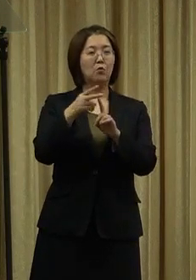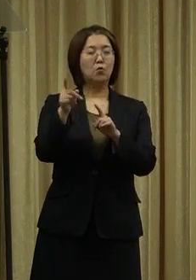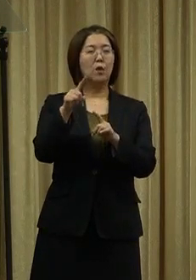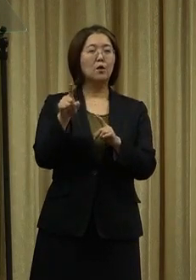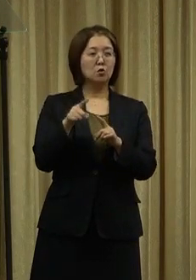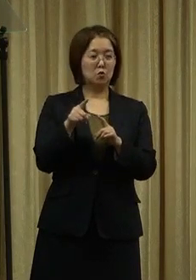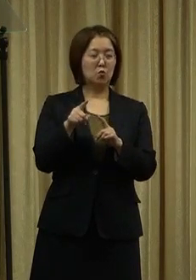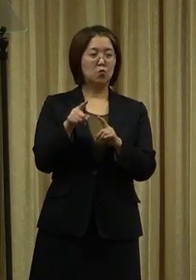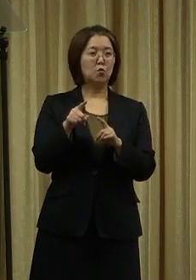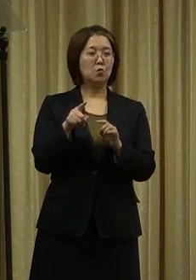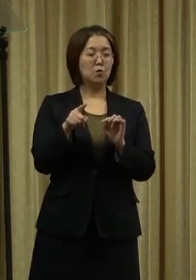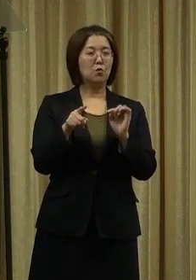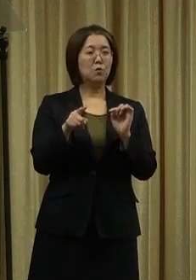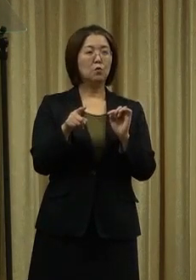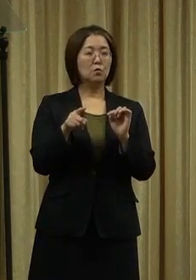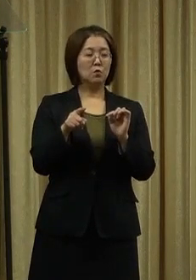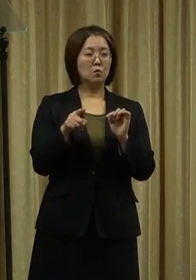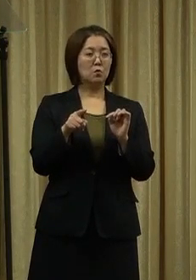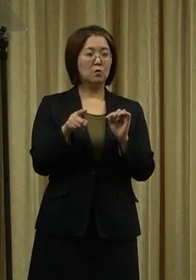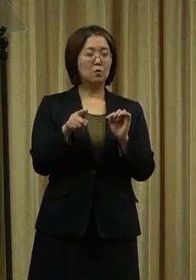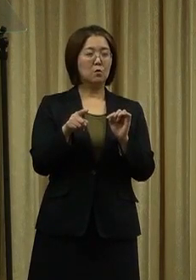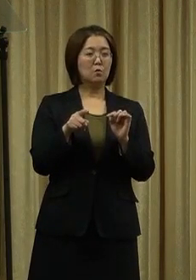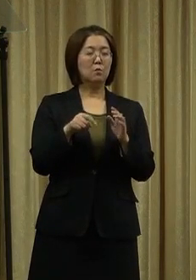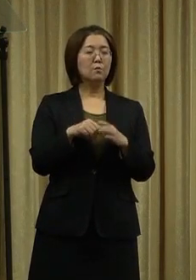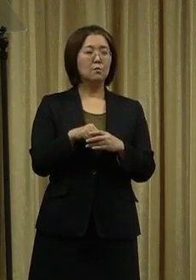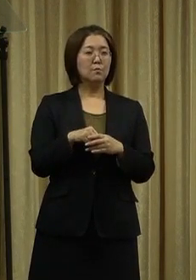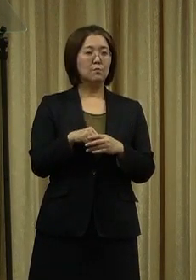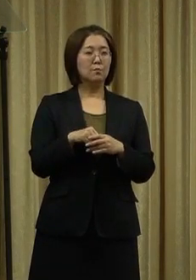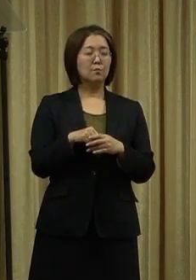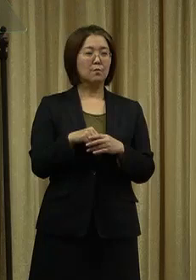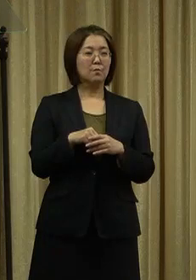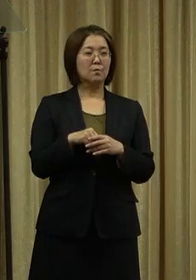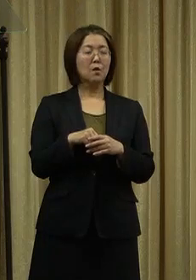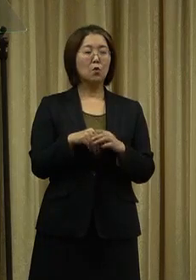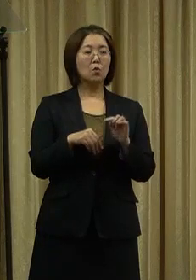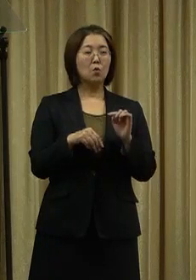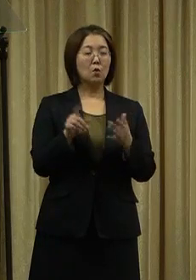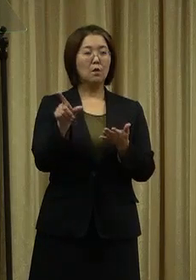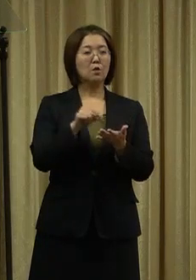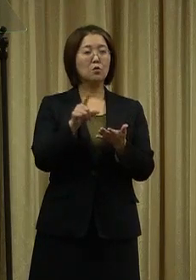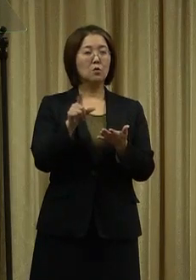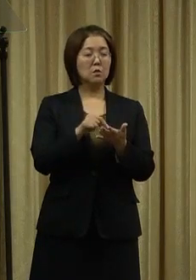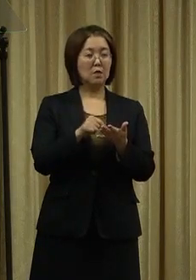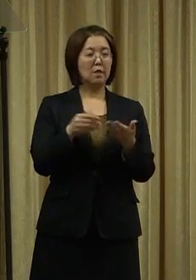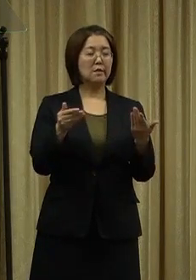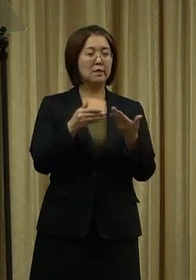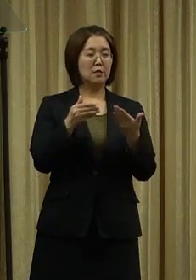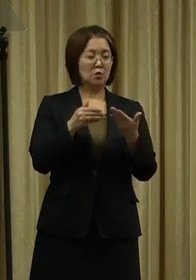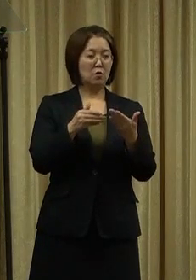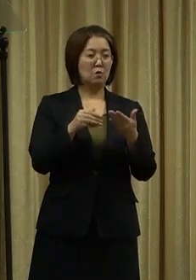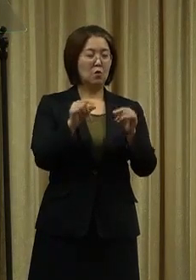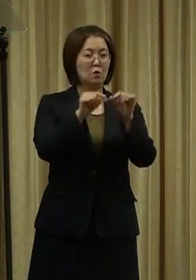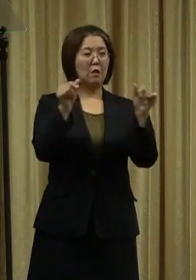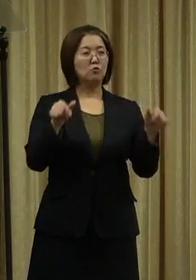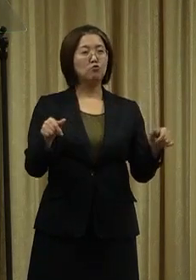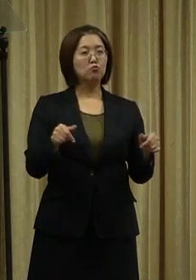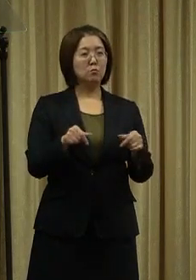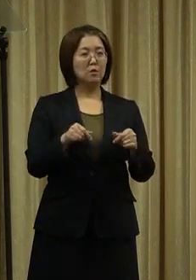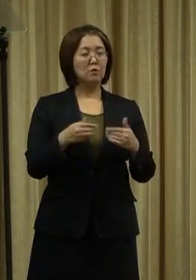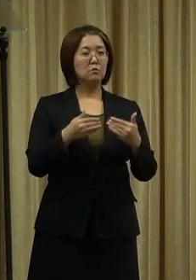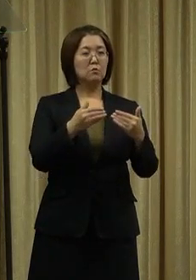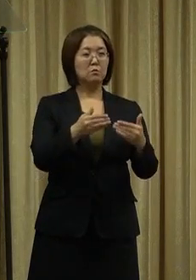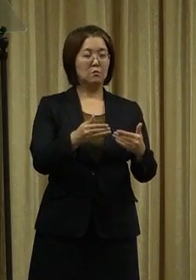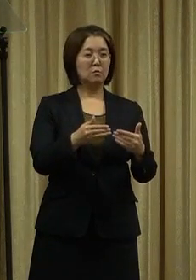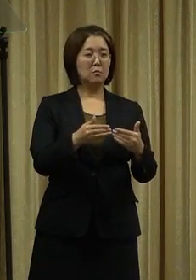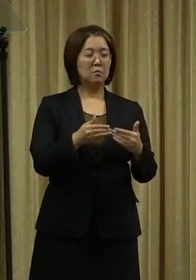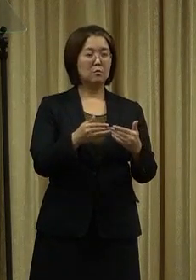民間委託、Pay for Success の略ですが、これを活用した事業のスキームを構築するほか、糖尿病